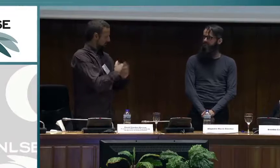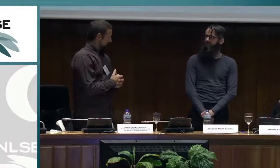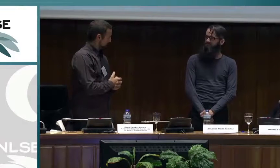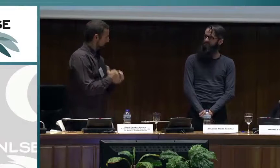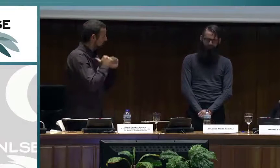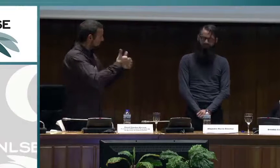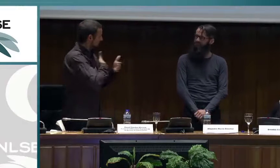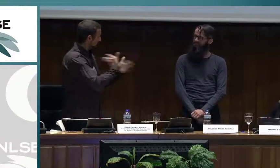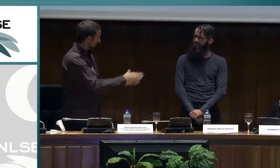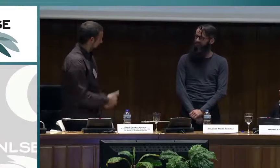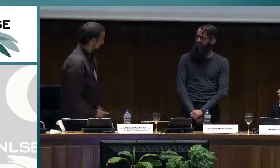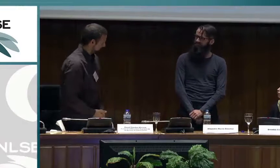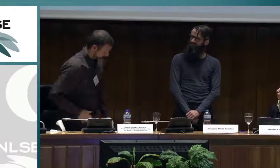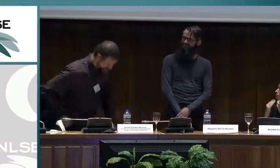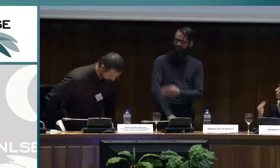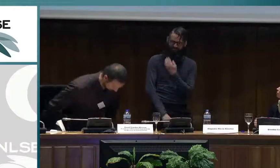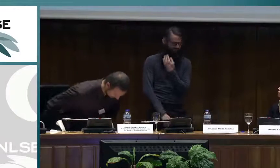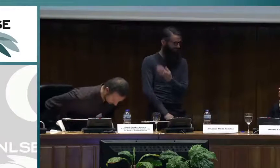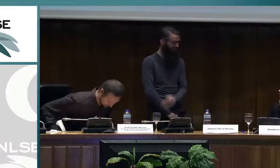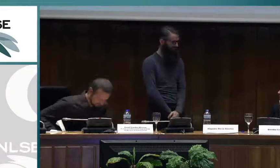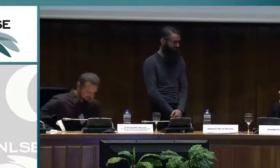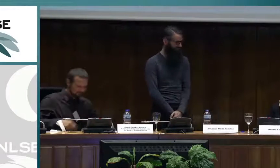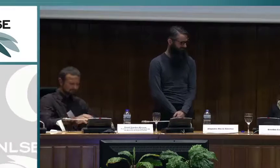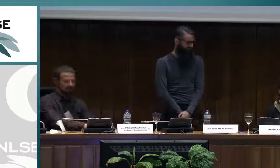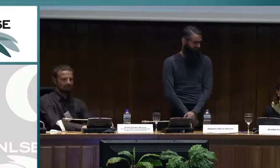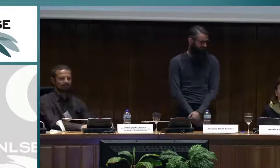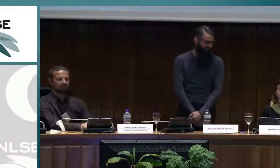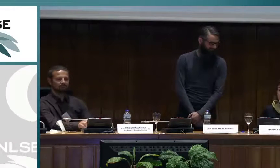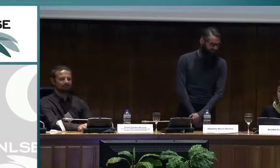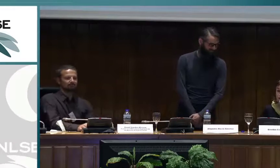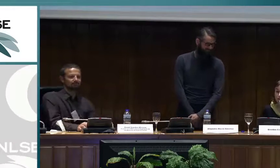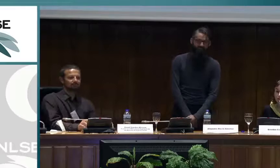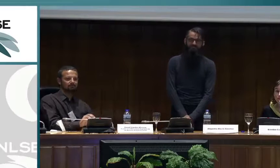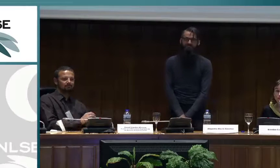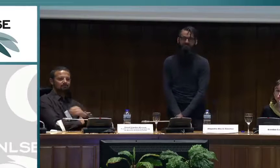impersonal, el análisis contrastivo entre LSC y LS. Adelante cuando queráis.